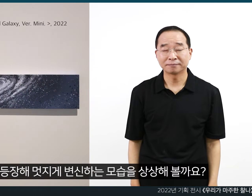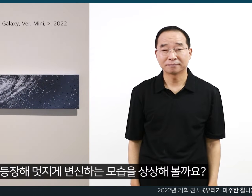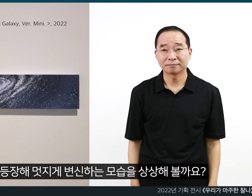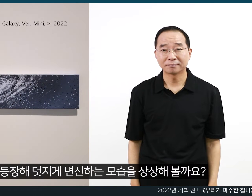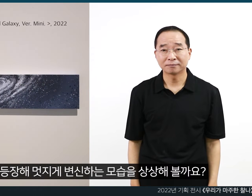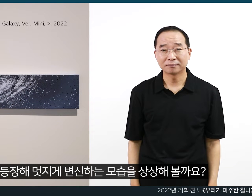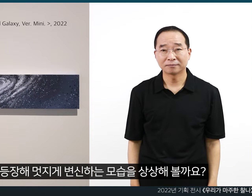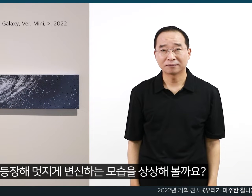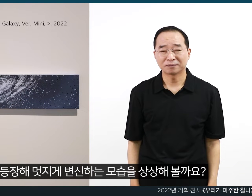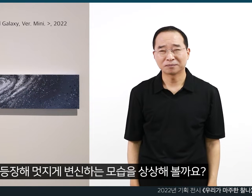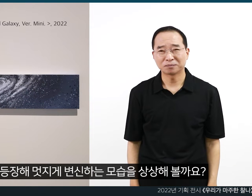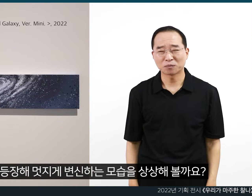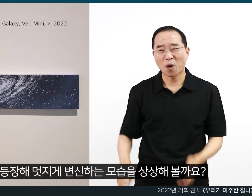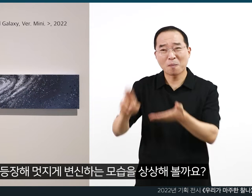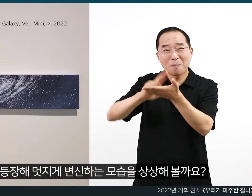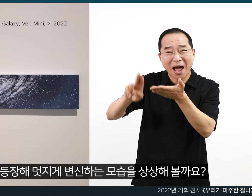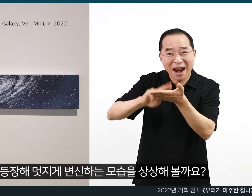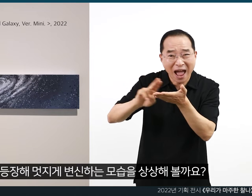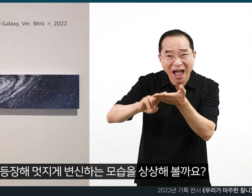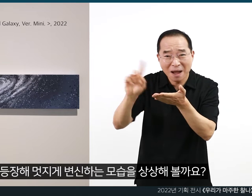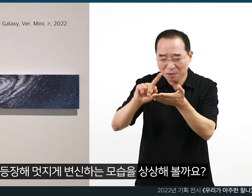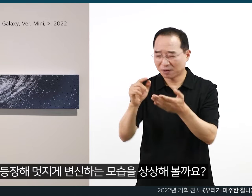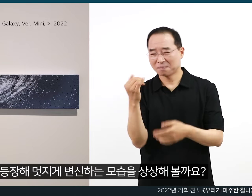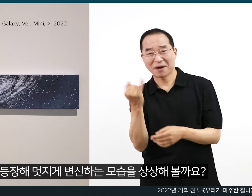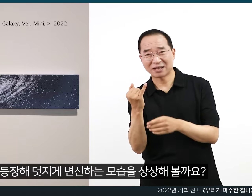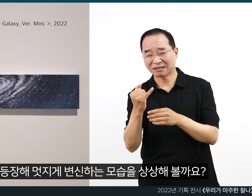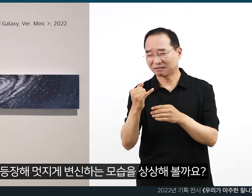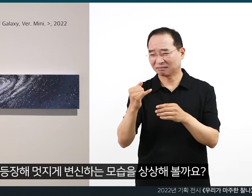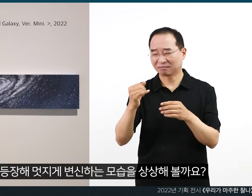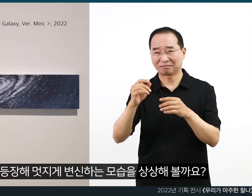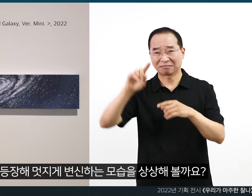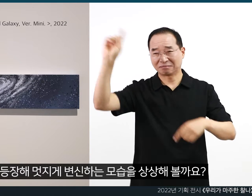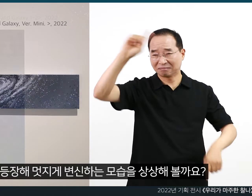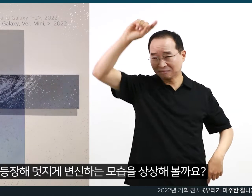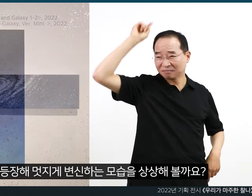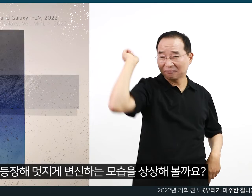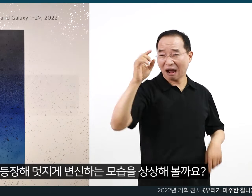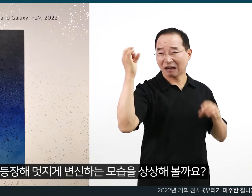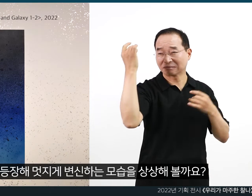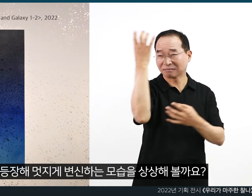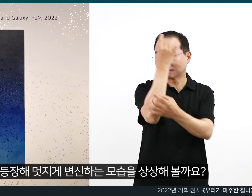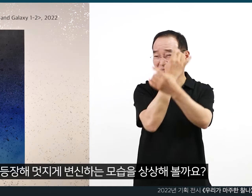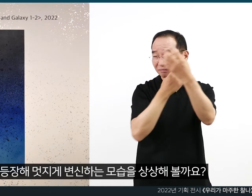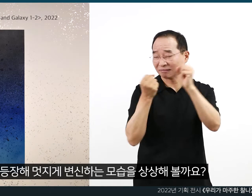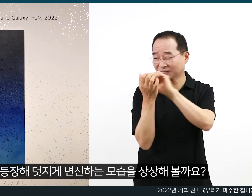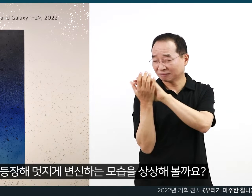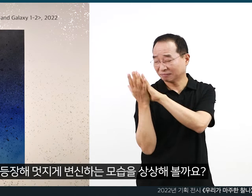마법 소녀가 등장해 멋지게 변신하는 모습을 상상해 볼까요?